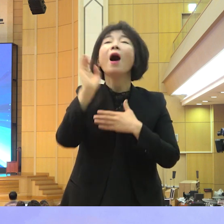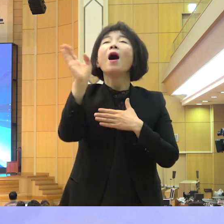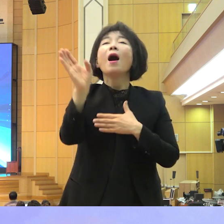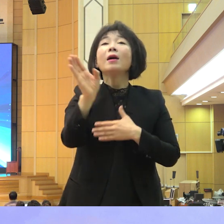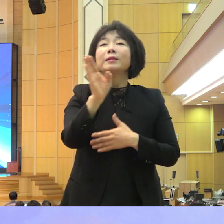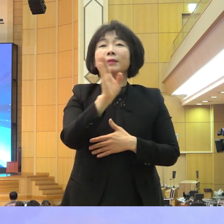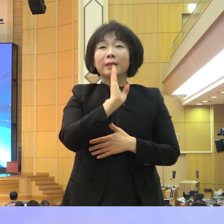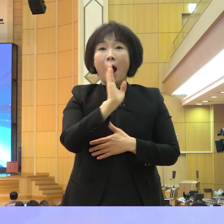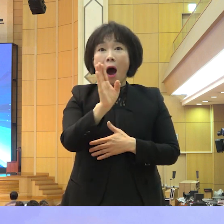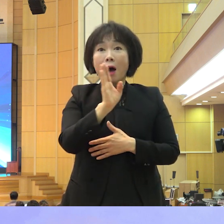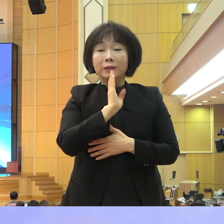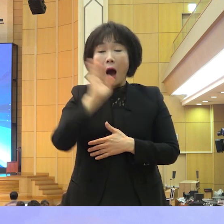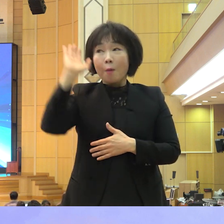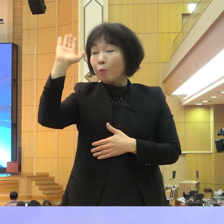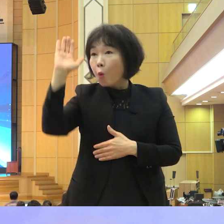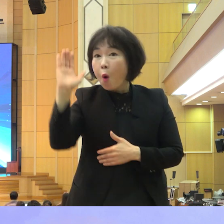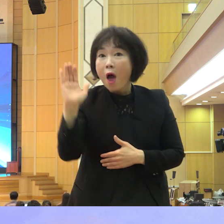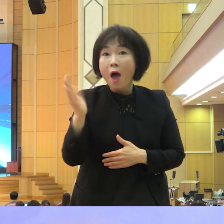앞에서